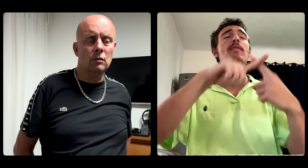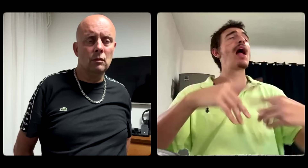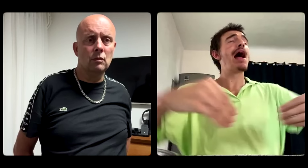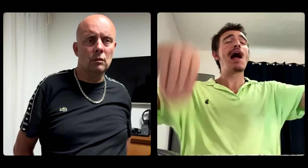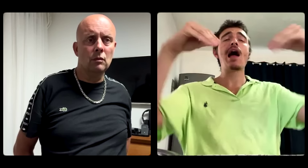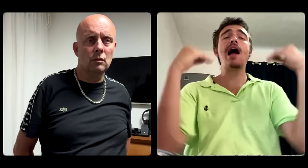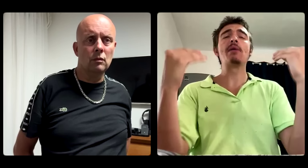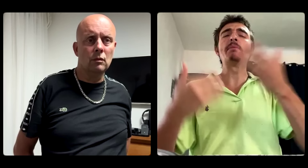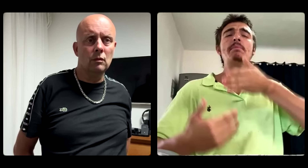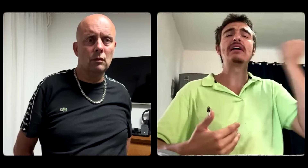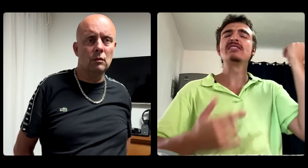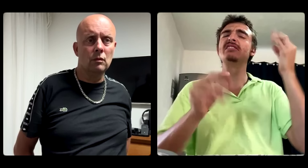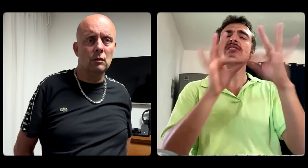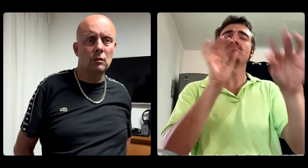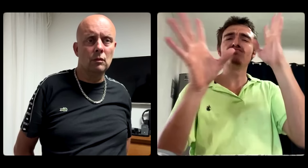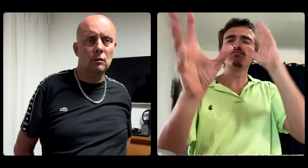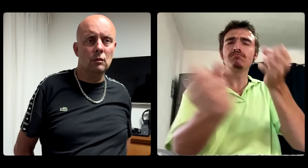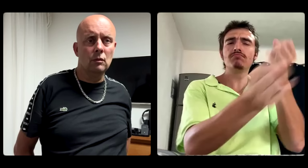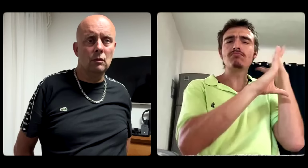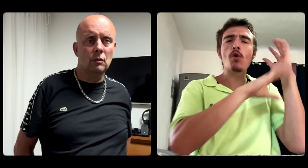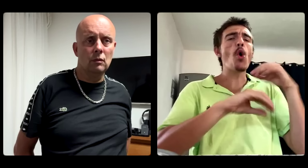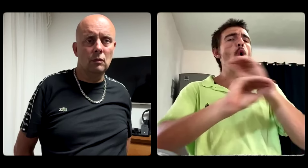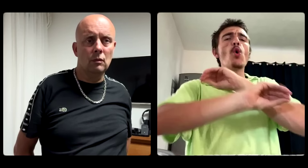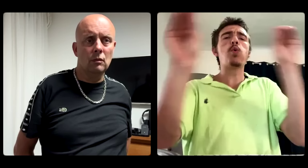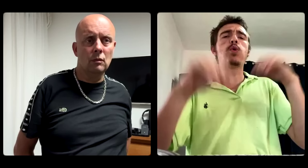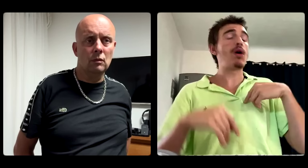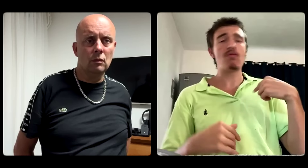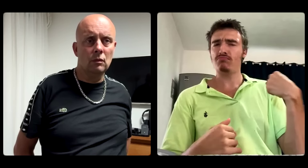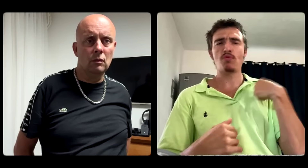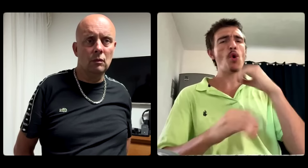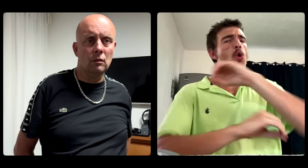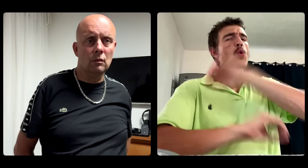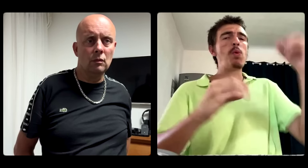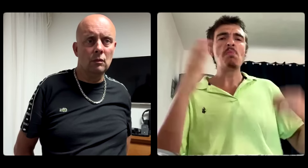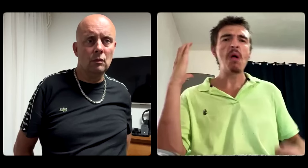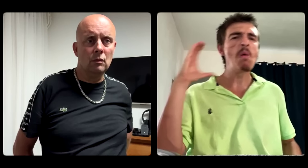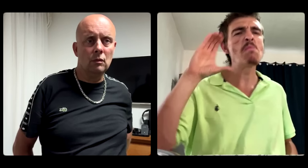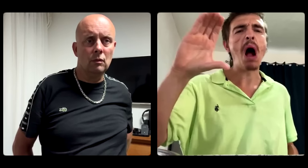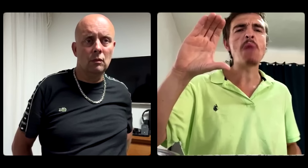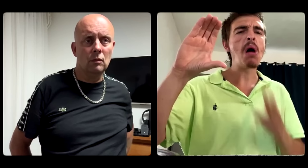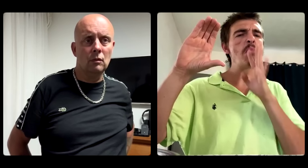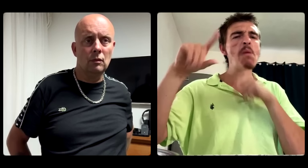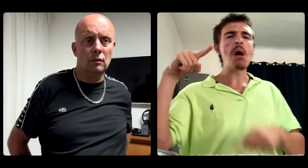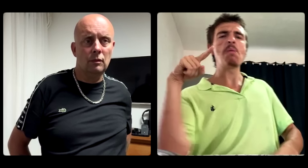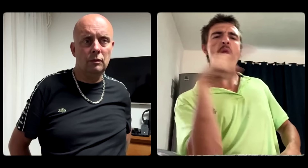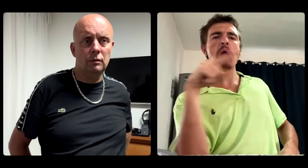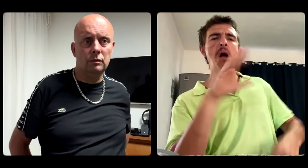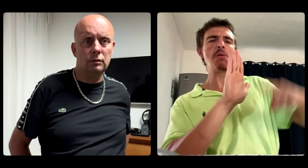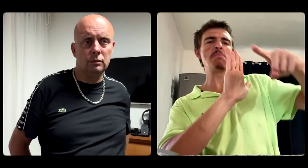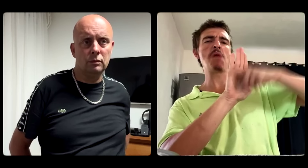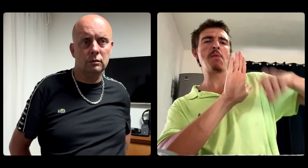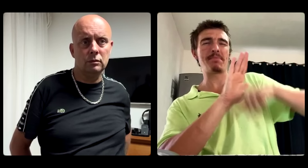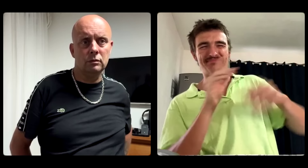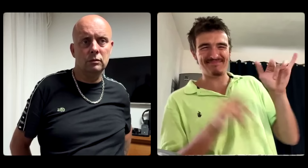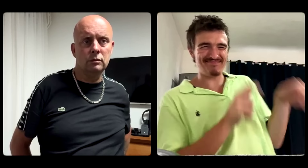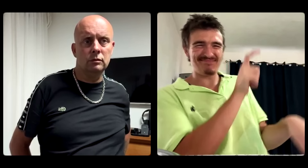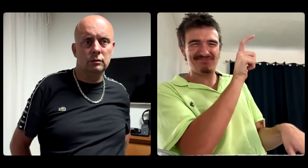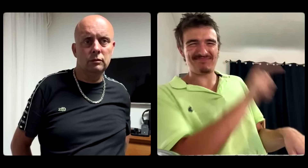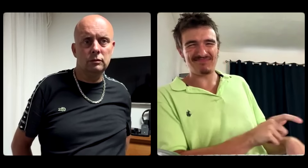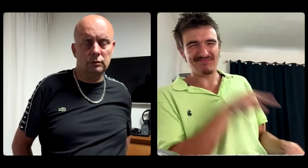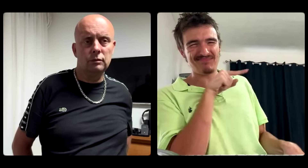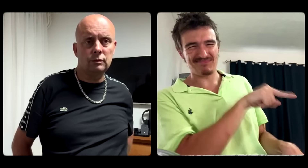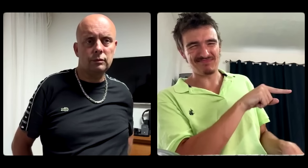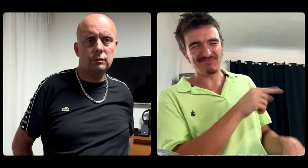hij van, ja, dat komt daar, dit en dat. Maar ik ben toen heel erg afgevallen. En toen zei hij, ja, je moet eigenlijk